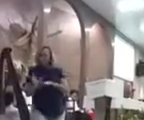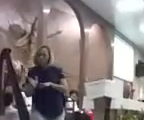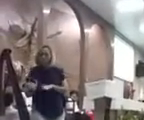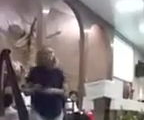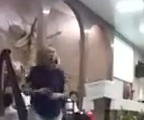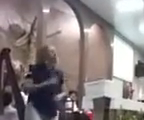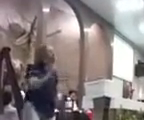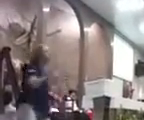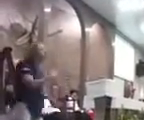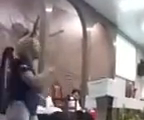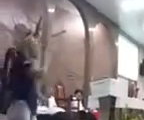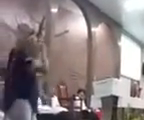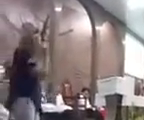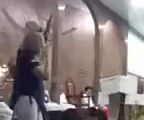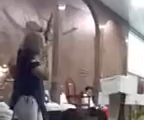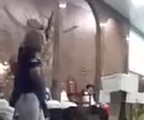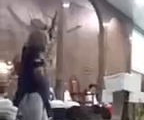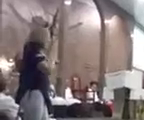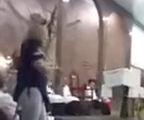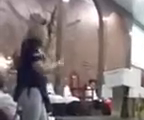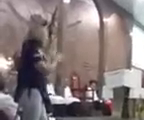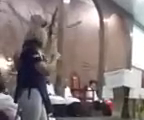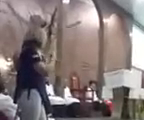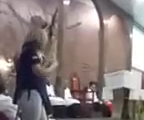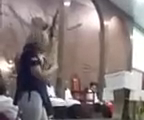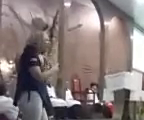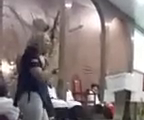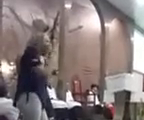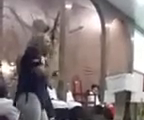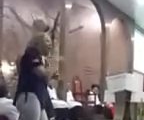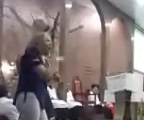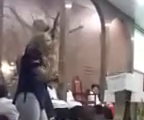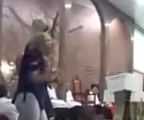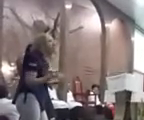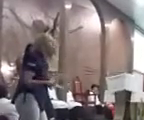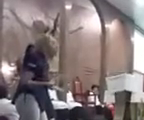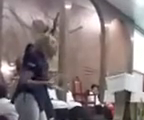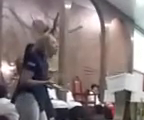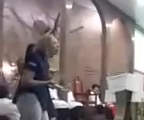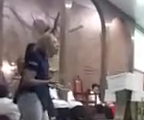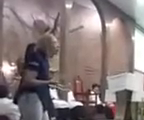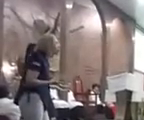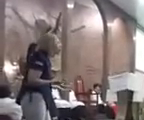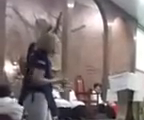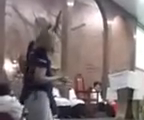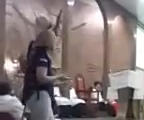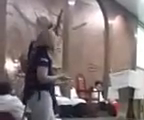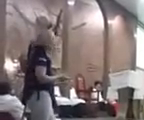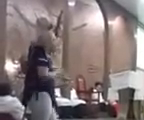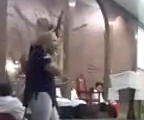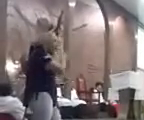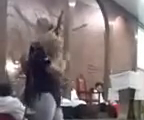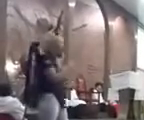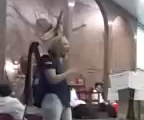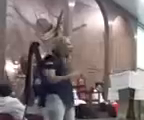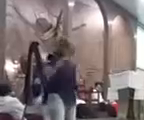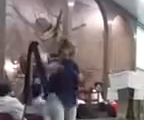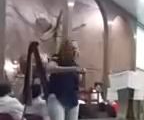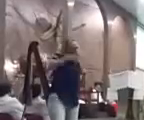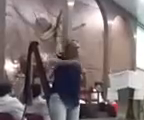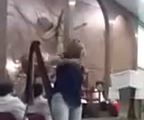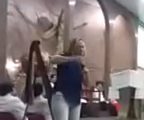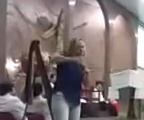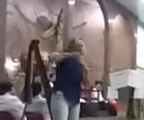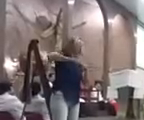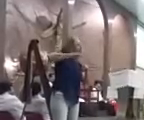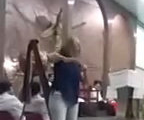nossa igreja é morta, padre. A nossa igreja não tem nada. Eu fico me esgoelando, tentando de um lado, tentando